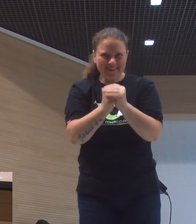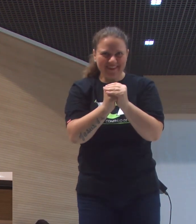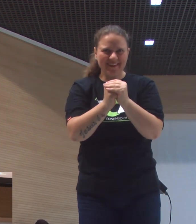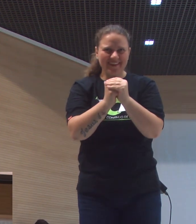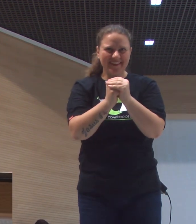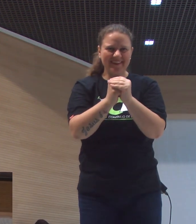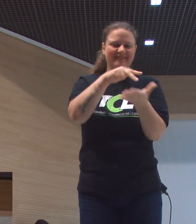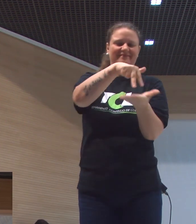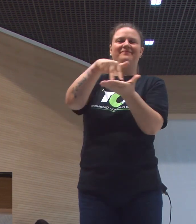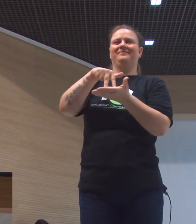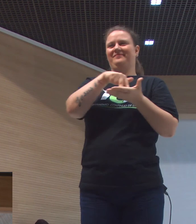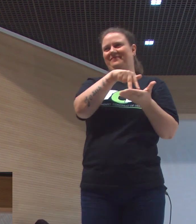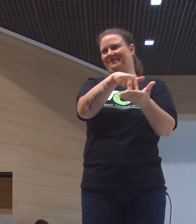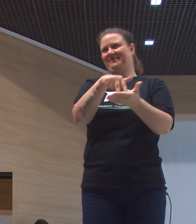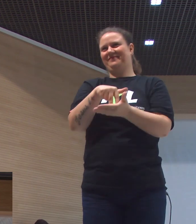Deus.